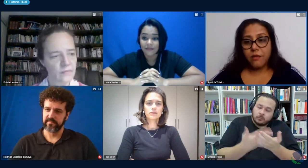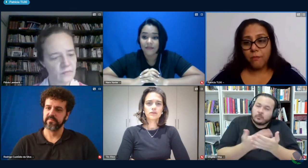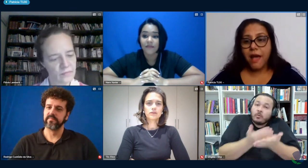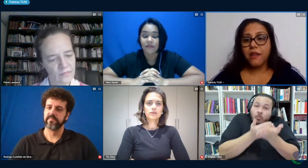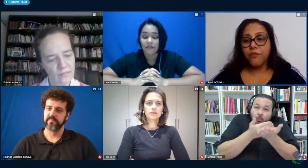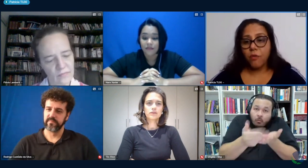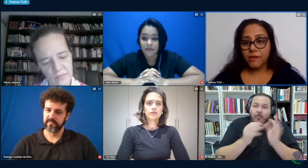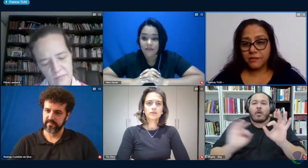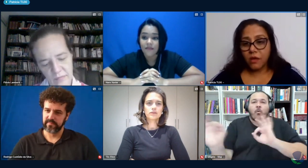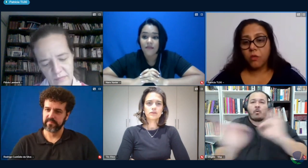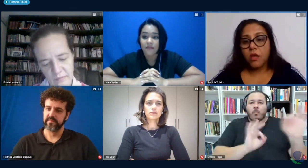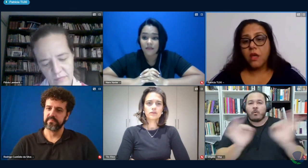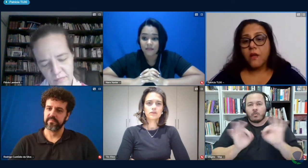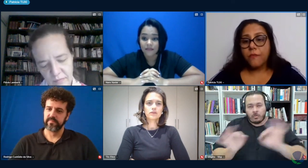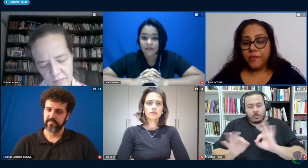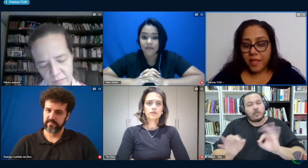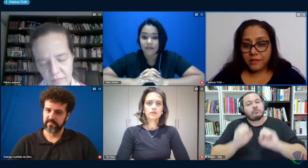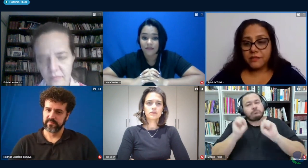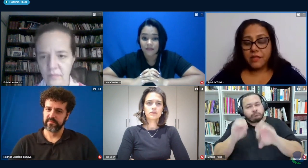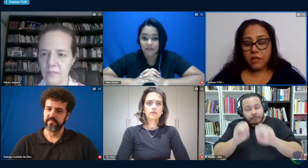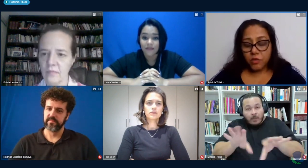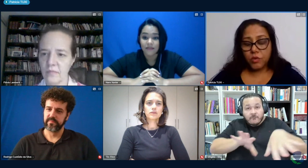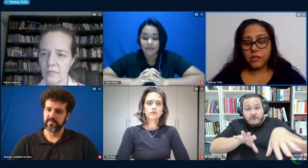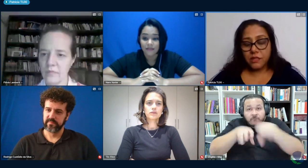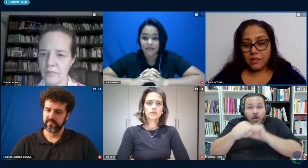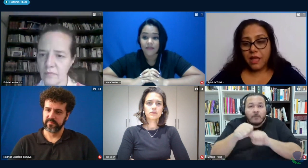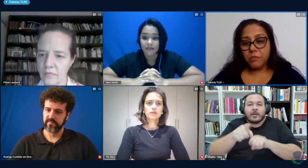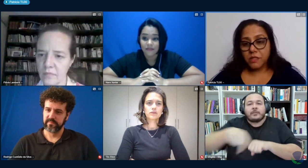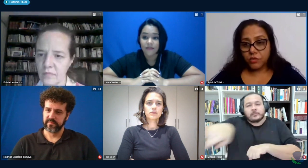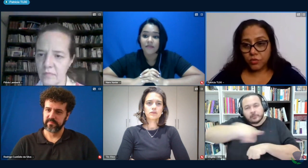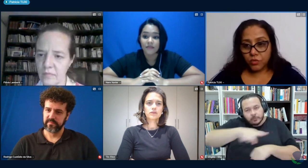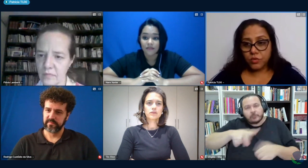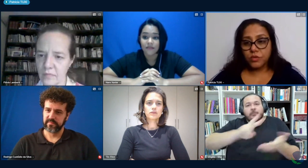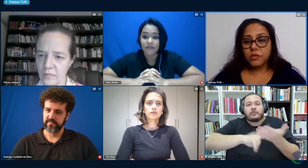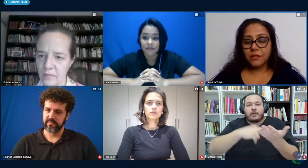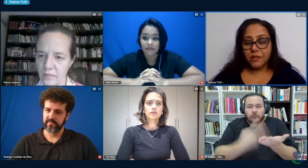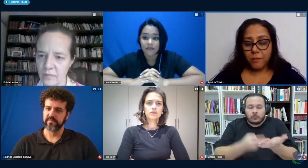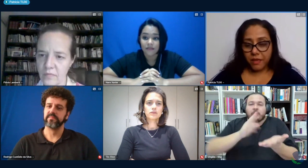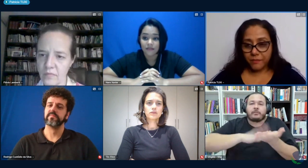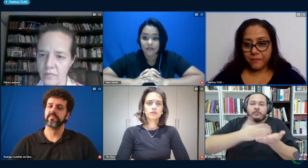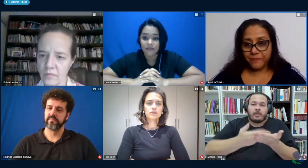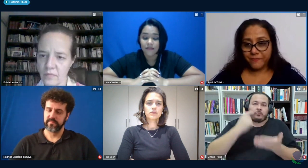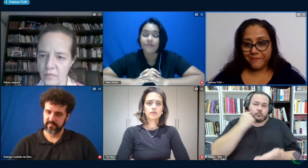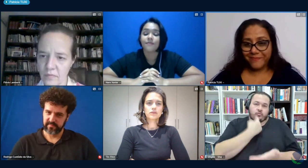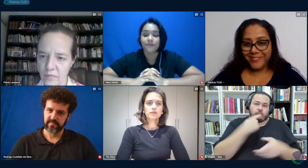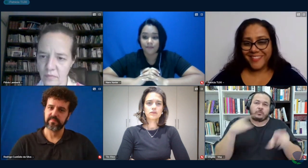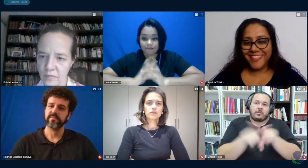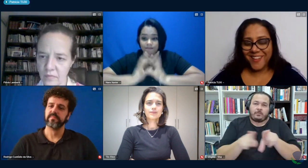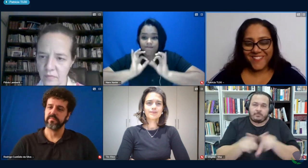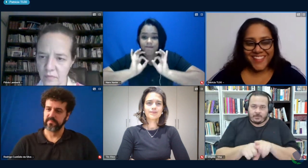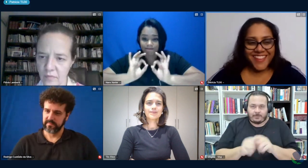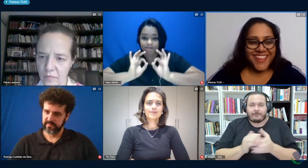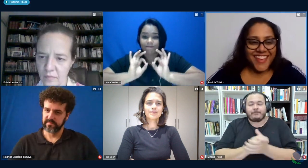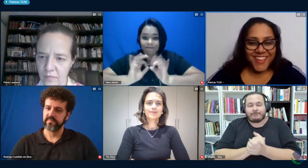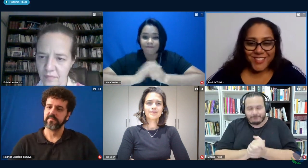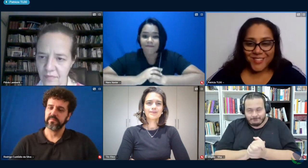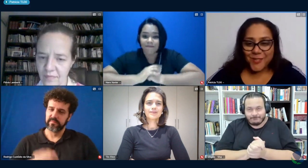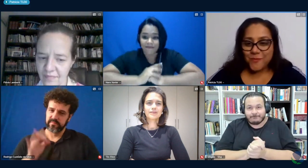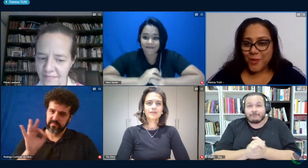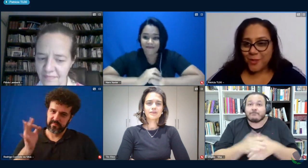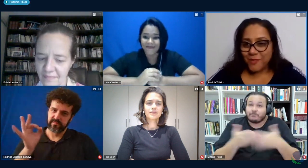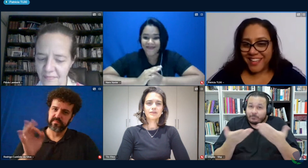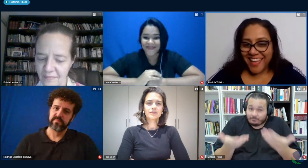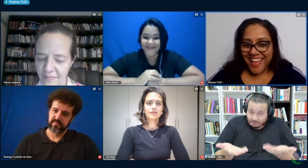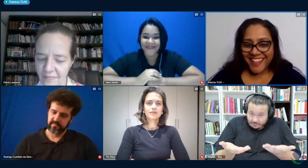organizar para a formação desses tradutores e intérpretes surdos também. Então, eu